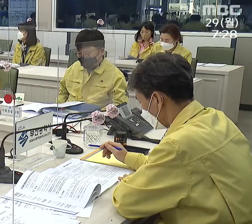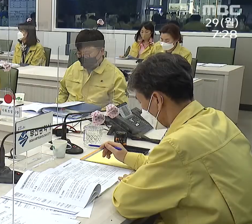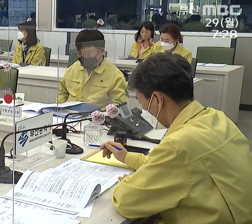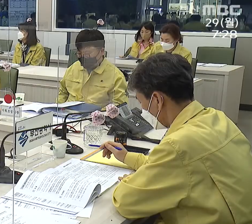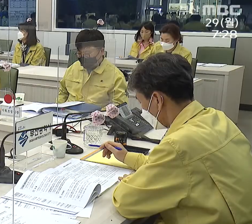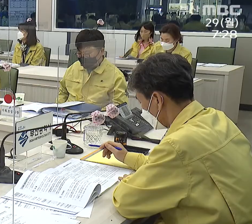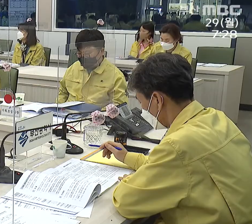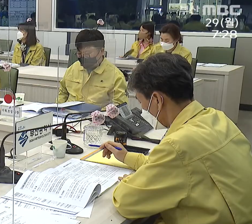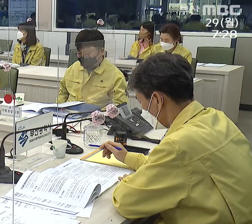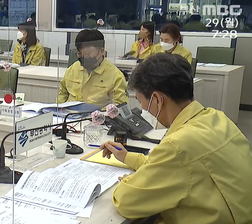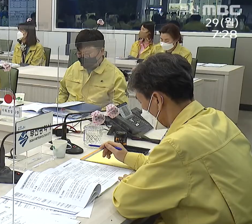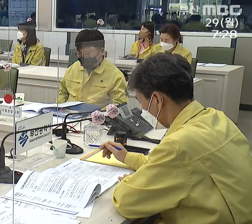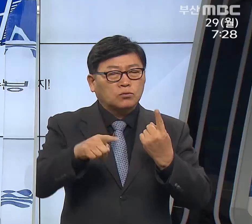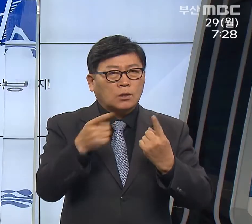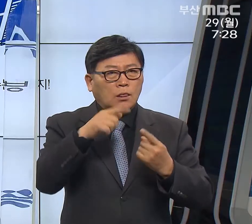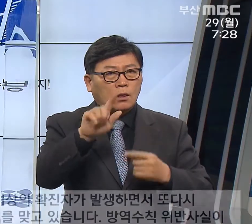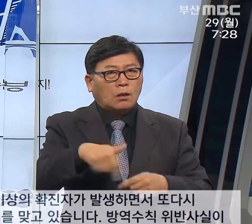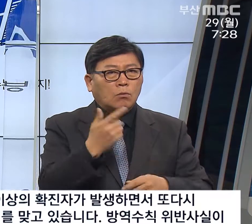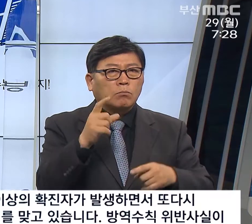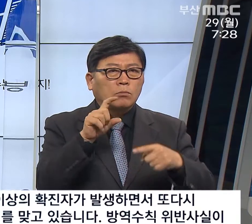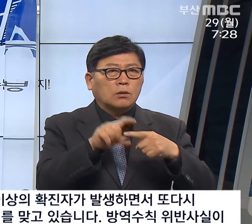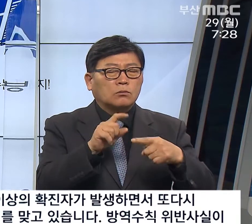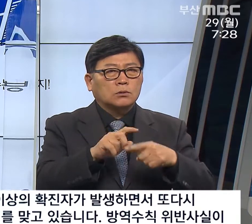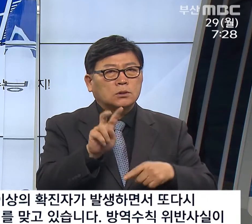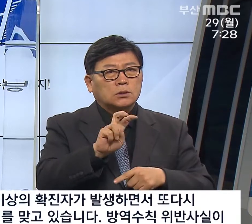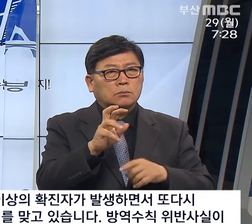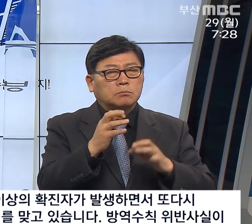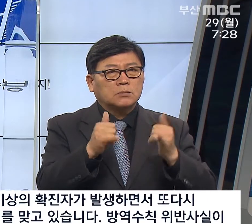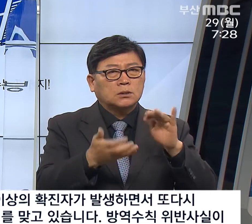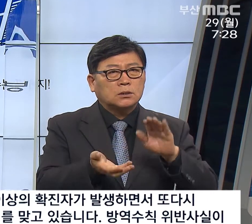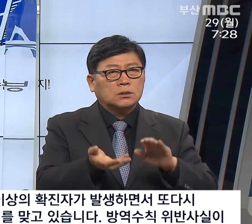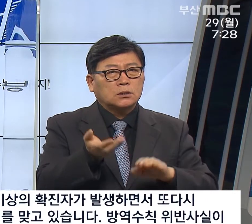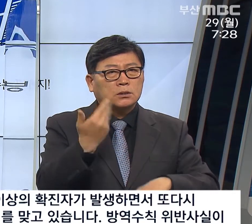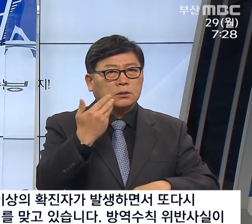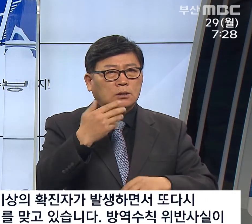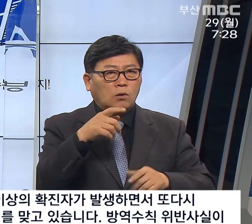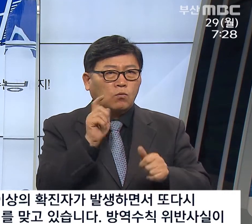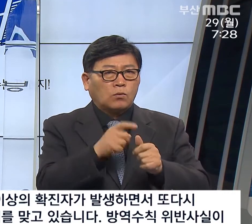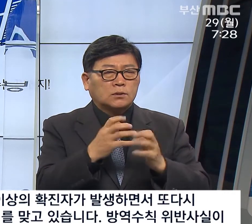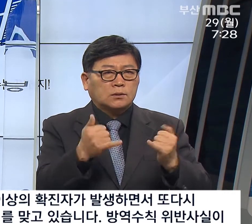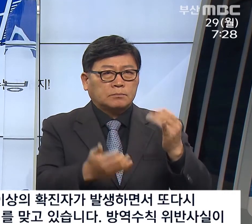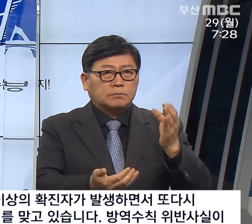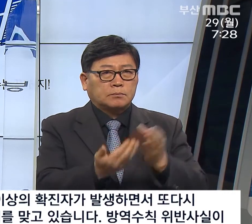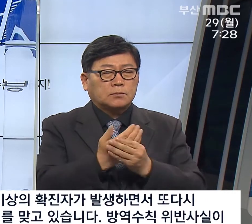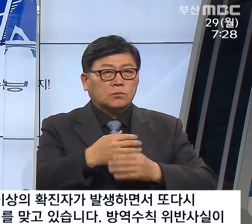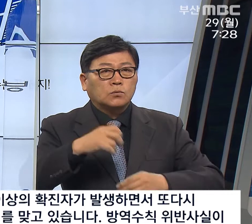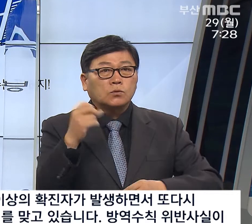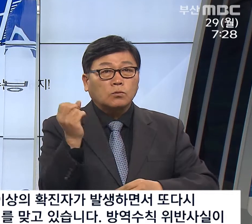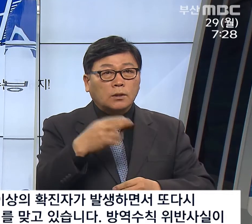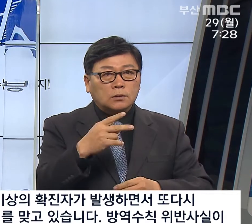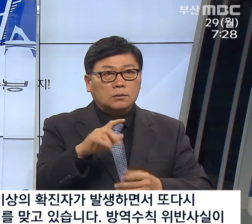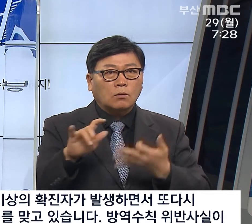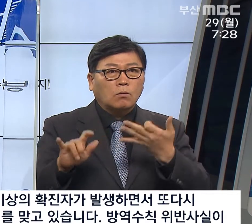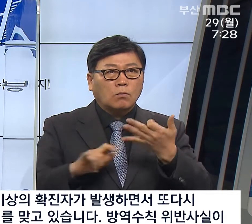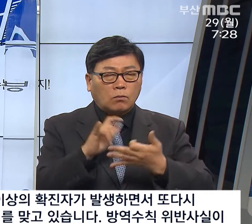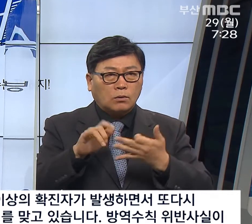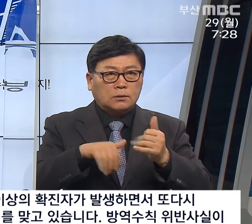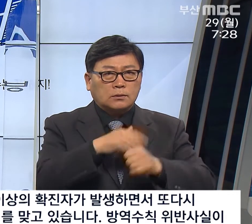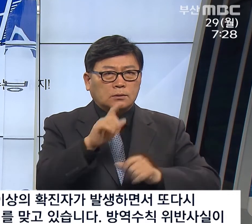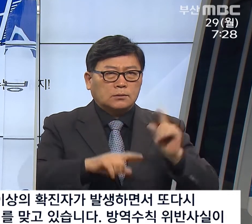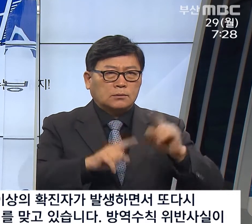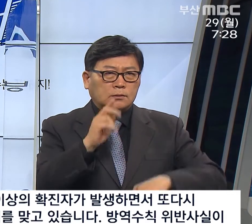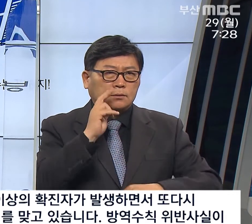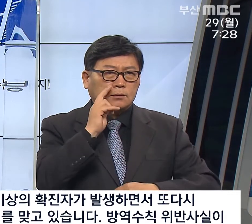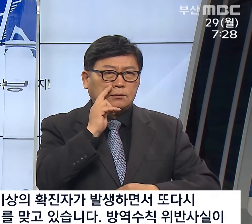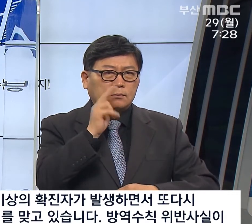중입니다. 1일 평균 20명 이상의 확진자가 발생하면서 또다시 코로나19 상황이